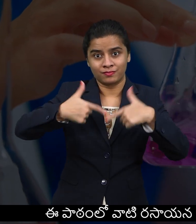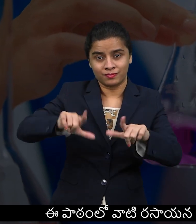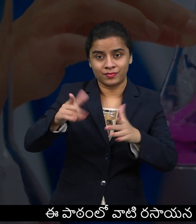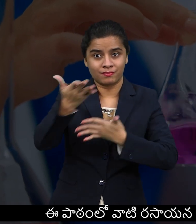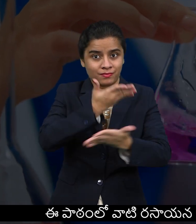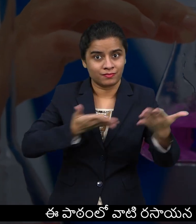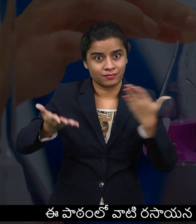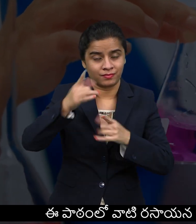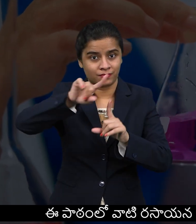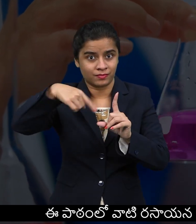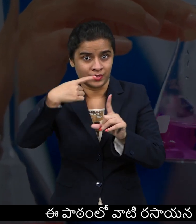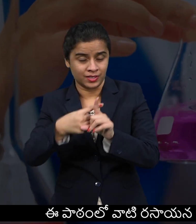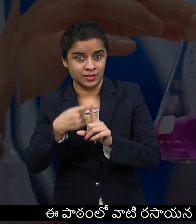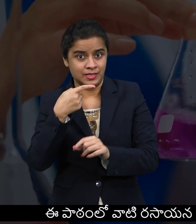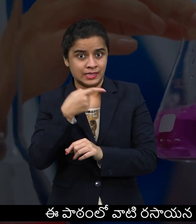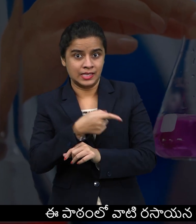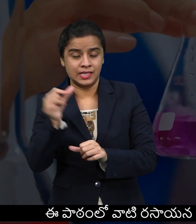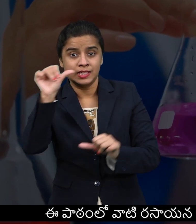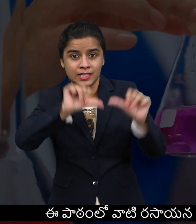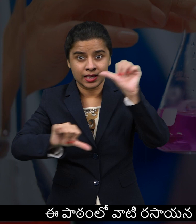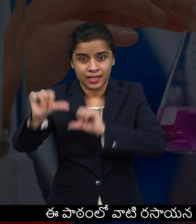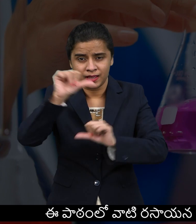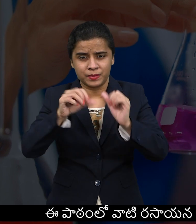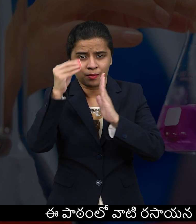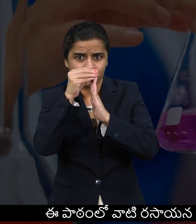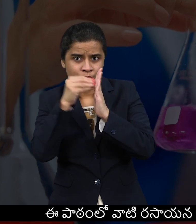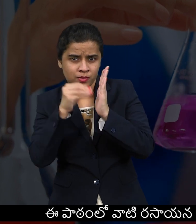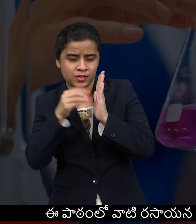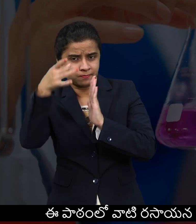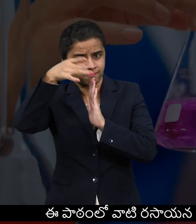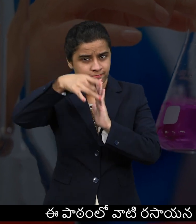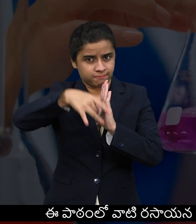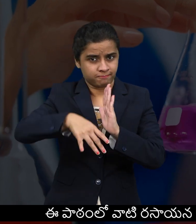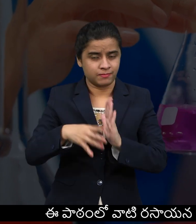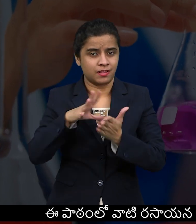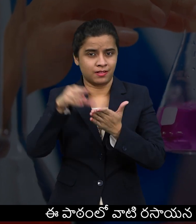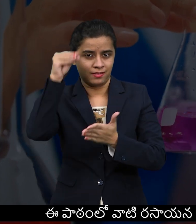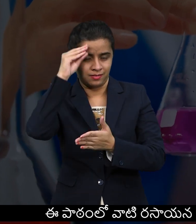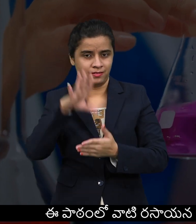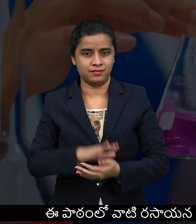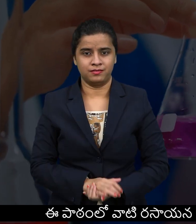ఈ పాఠంలో వాటి రసాయన లక్షణాల గురించి వివరంగా చర్చిద్దాం.